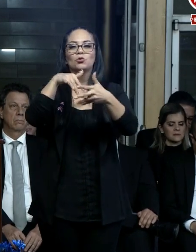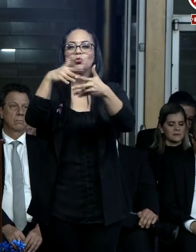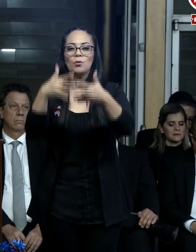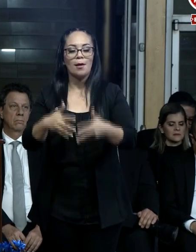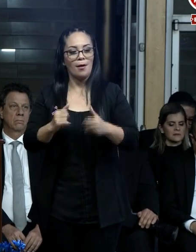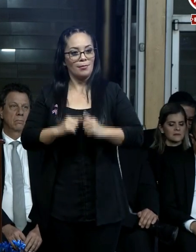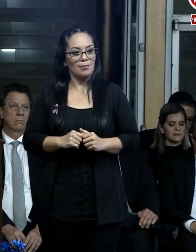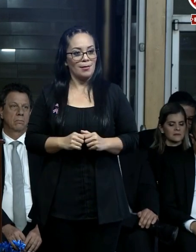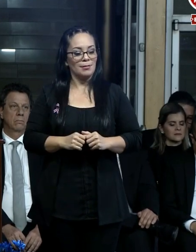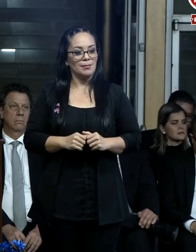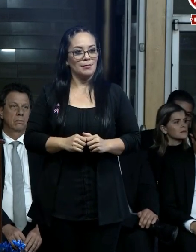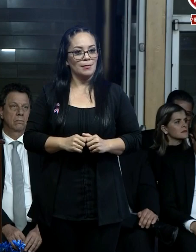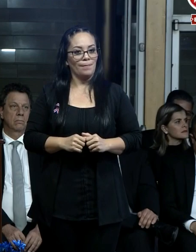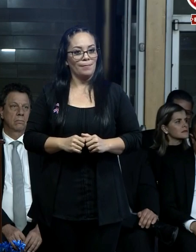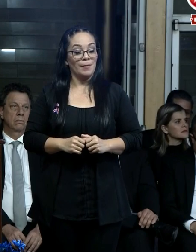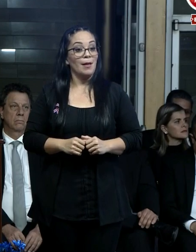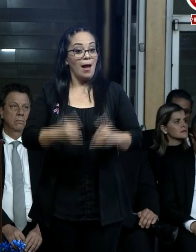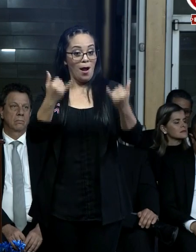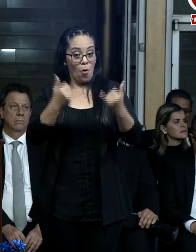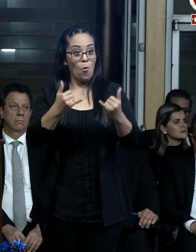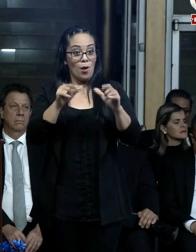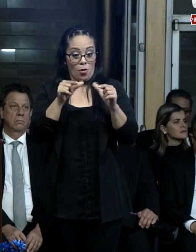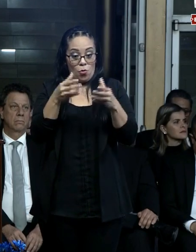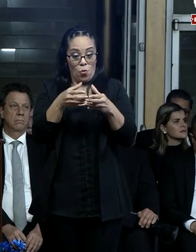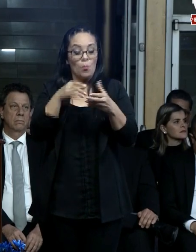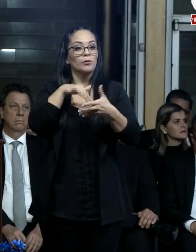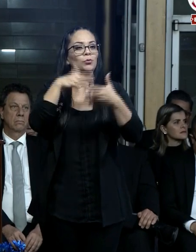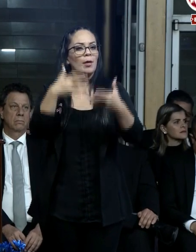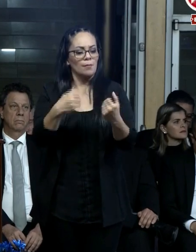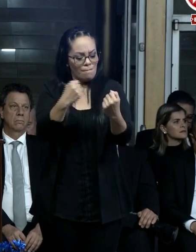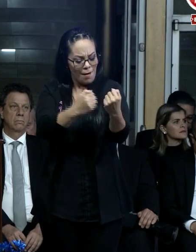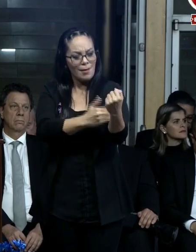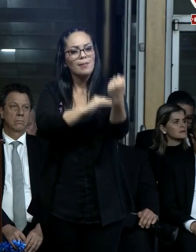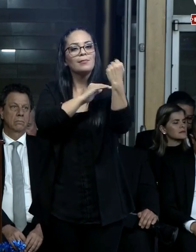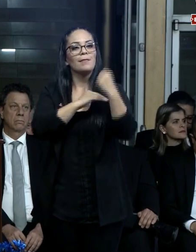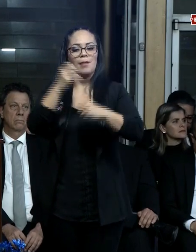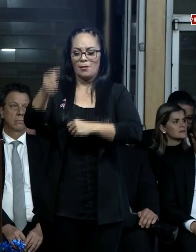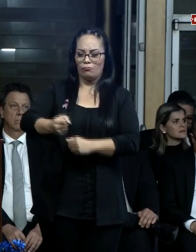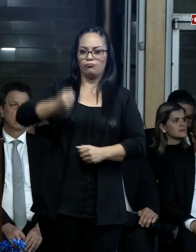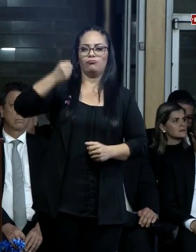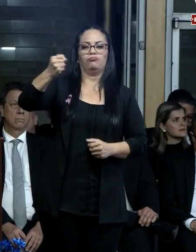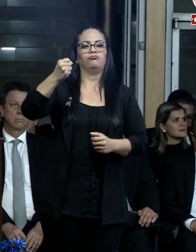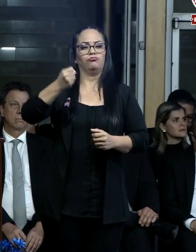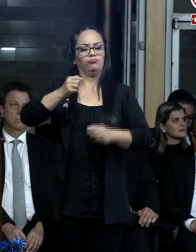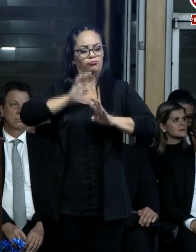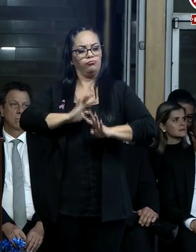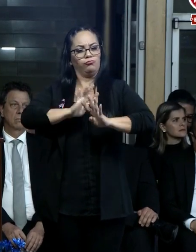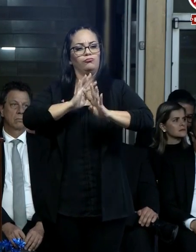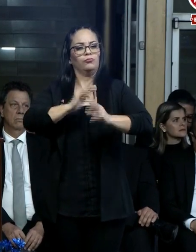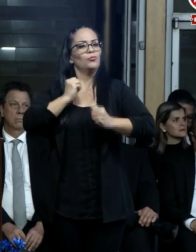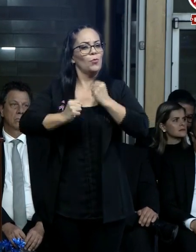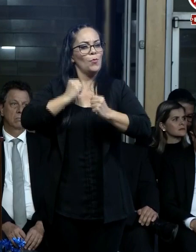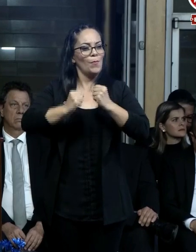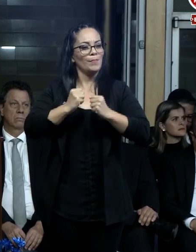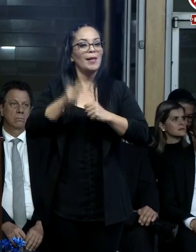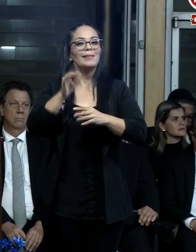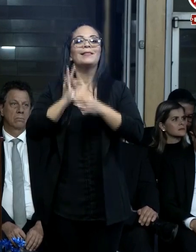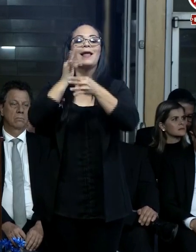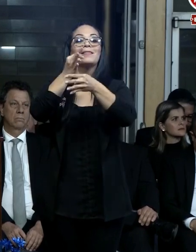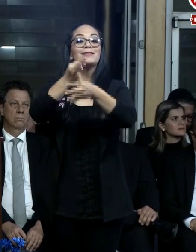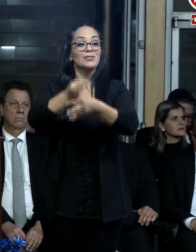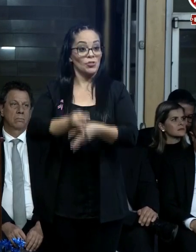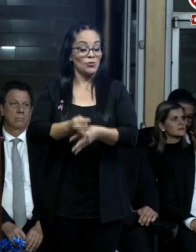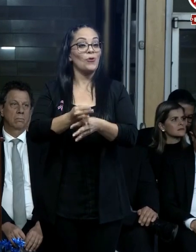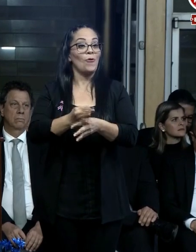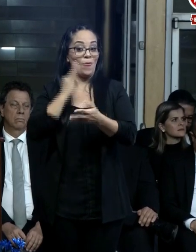quienes valientemente cargan la tea que atestigua una tradición que, por